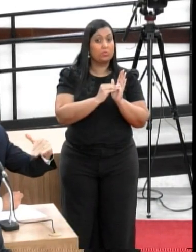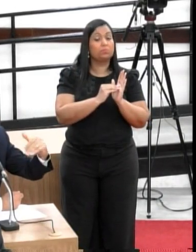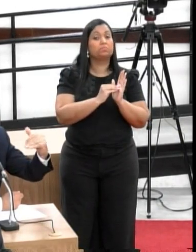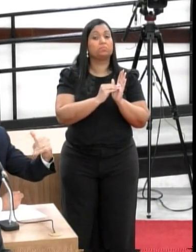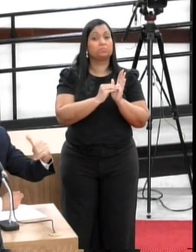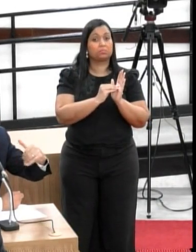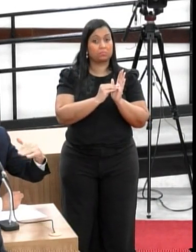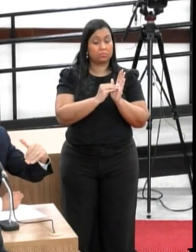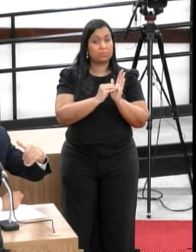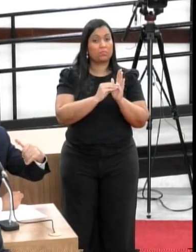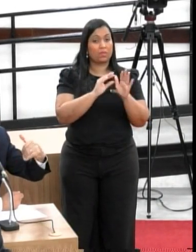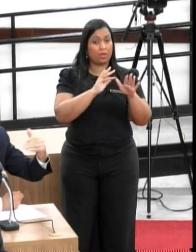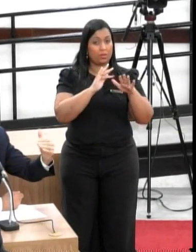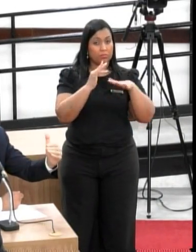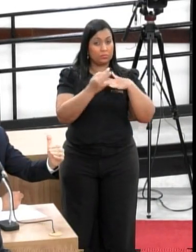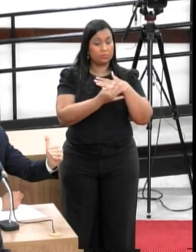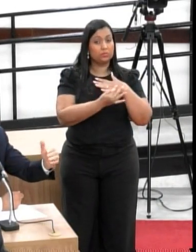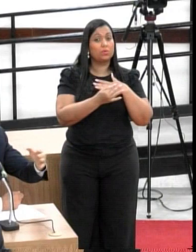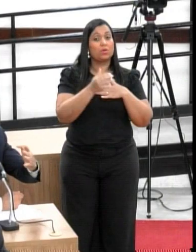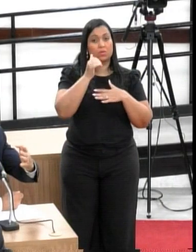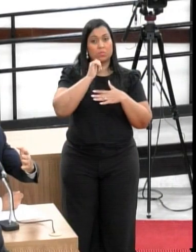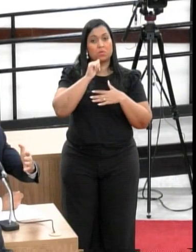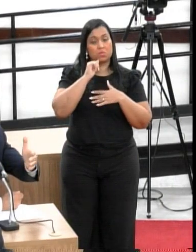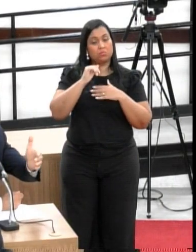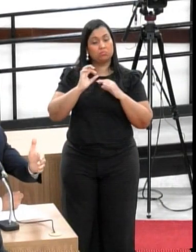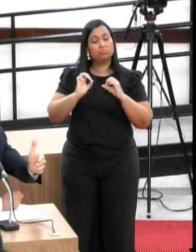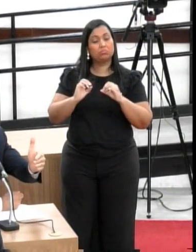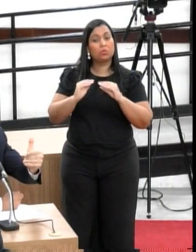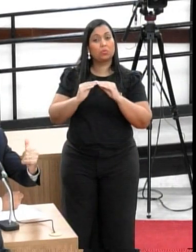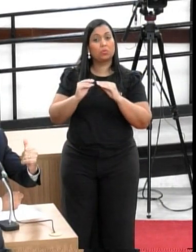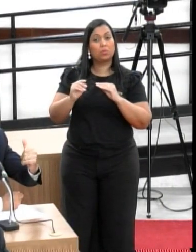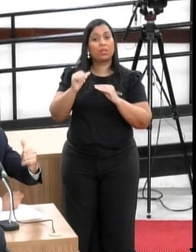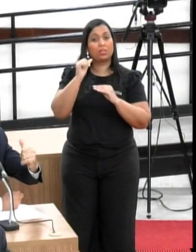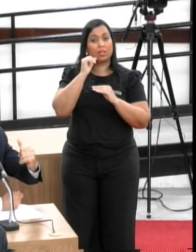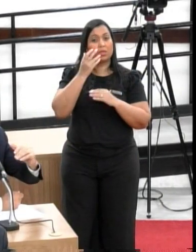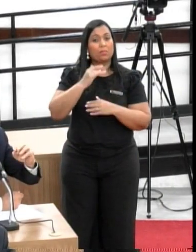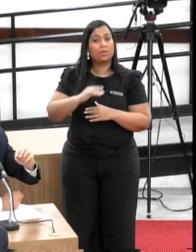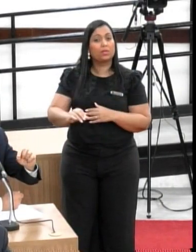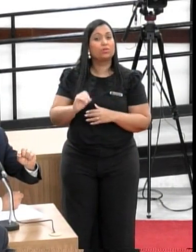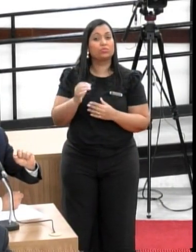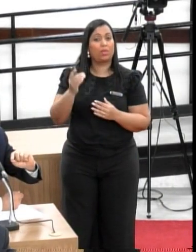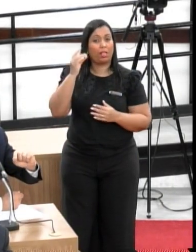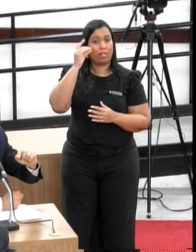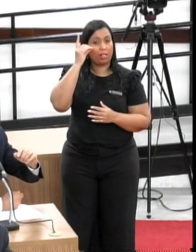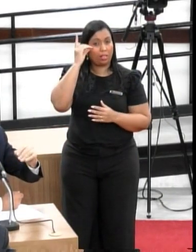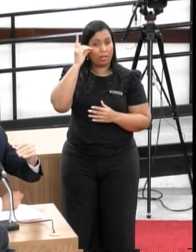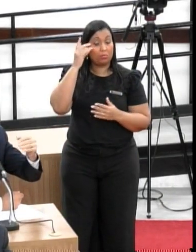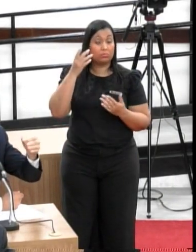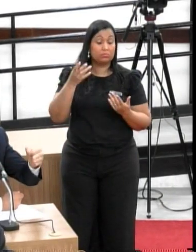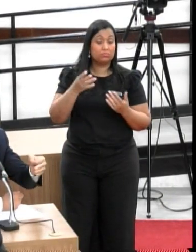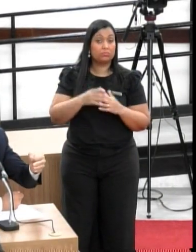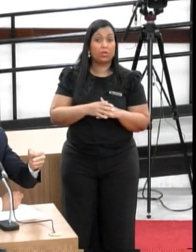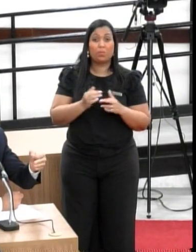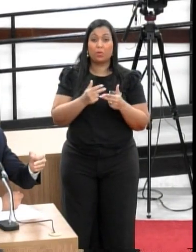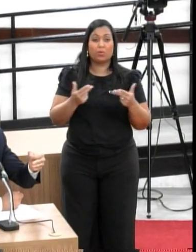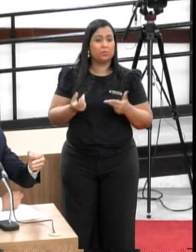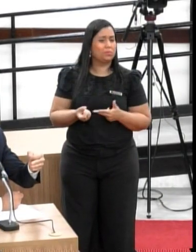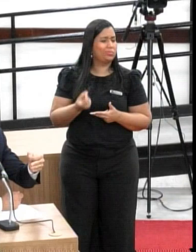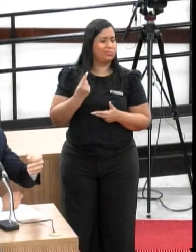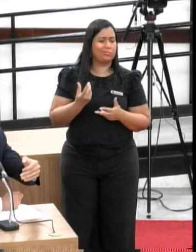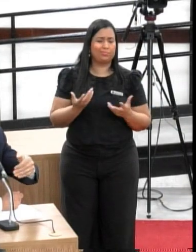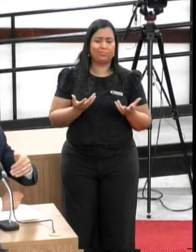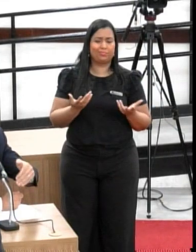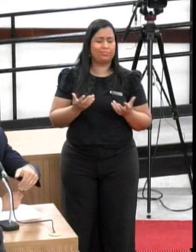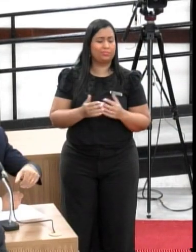as mães estão cobertas de razão, tem uma criança Down, inclusive. Sim. É algo absurdo isso,